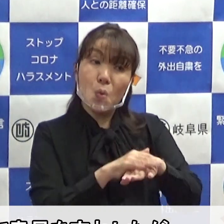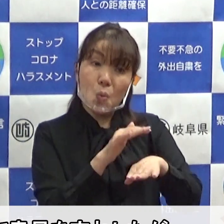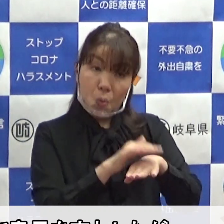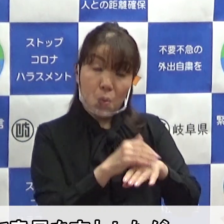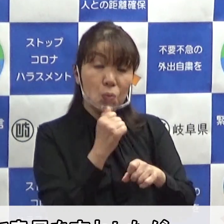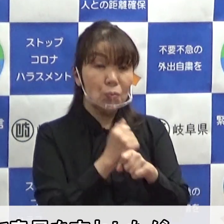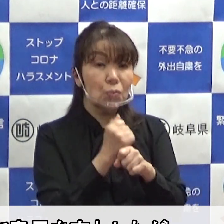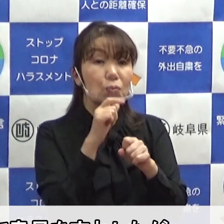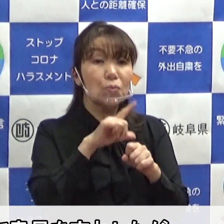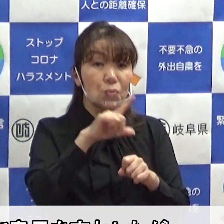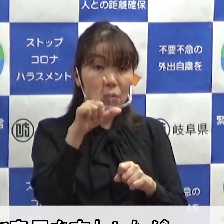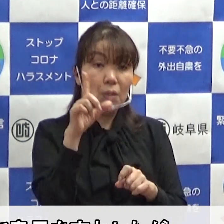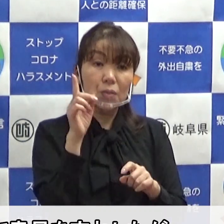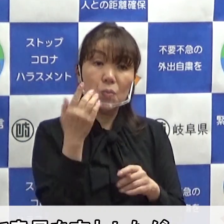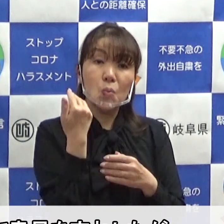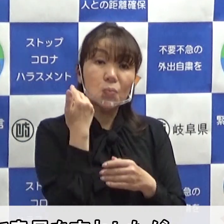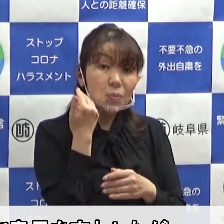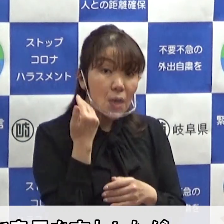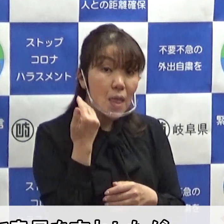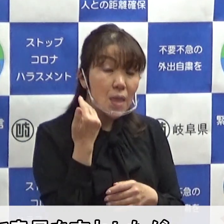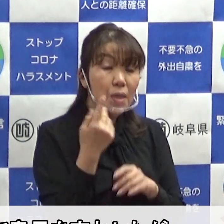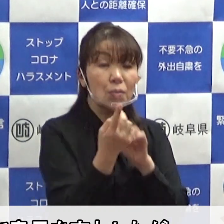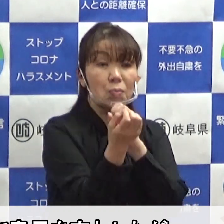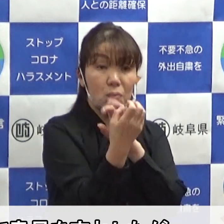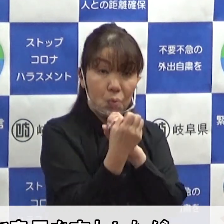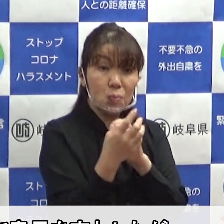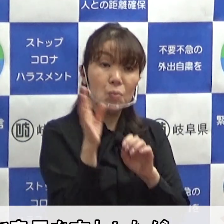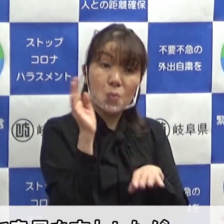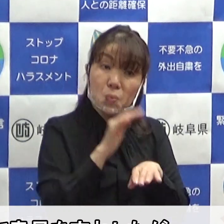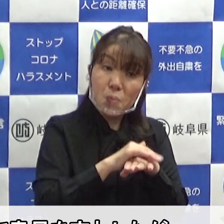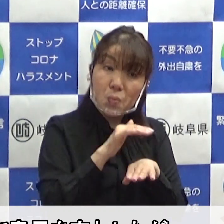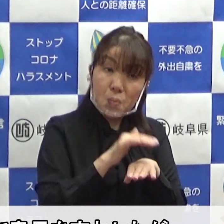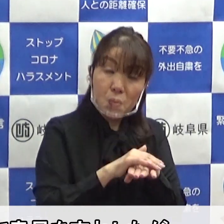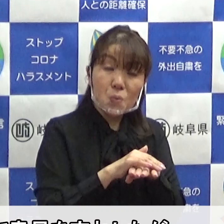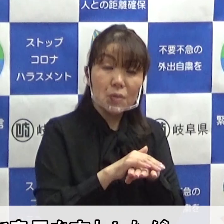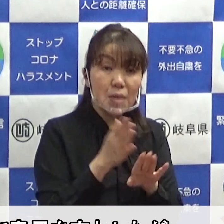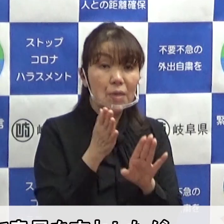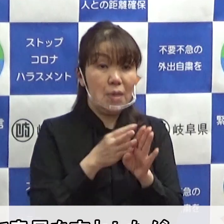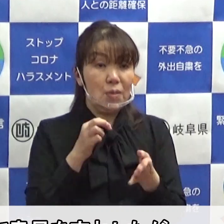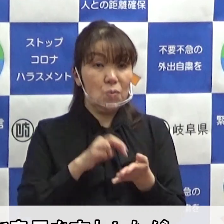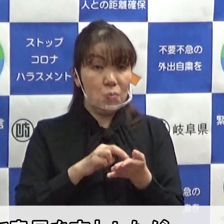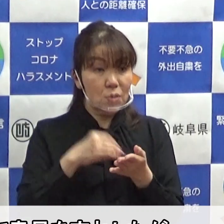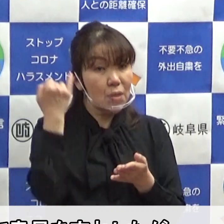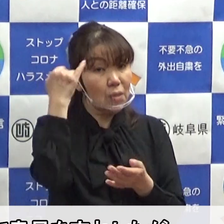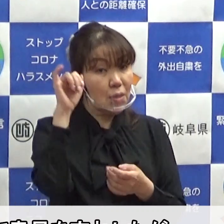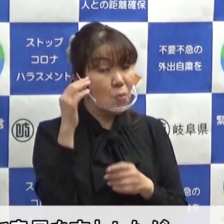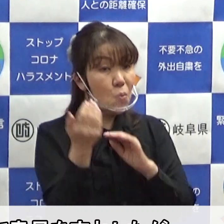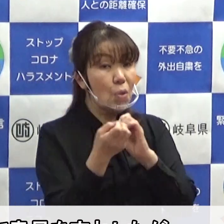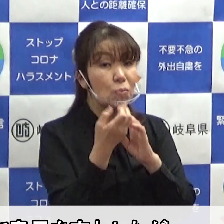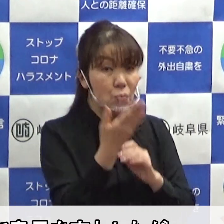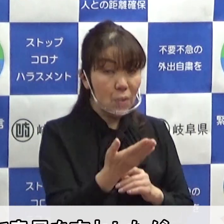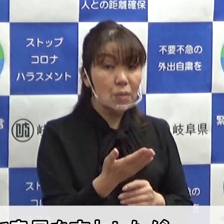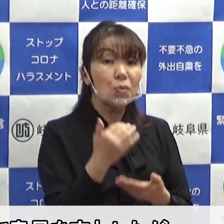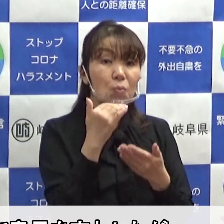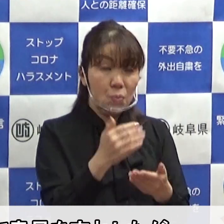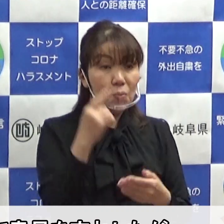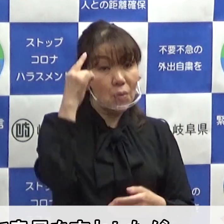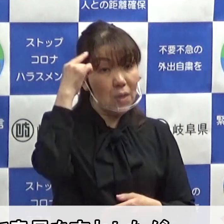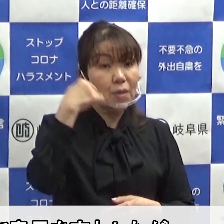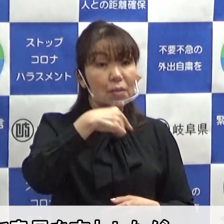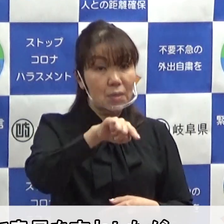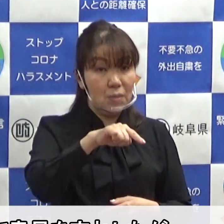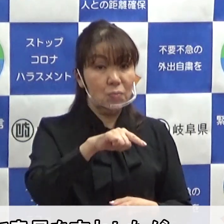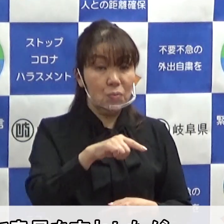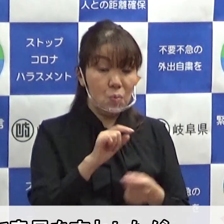で、どういう方々とどういうふうに県庁として意見交換していくかというようなことをまあ考えていく